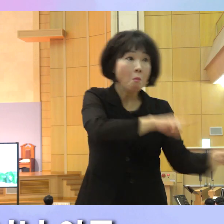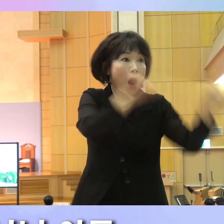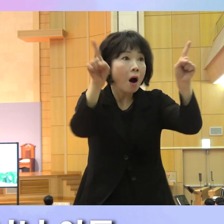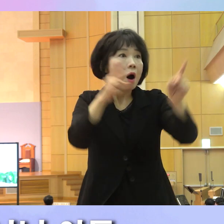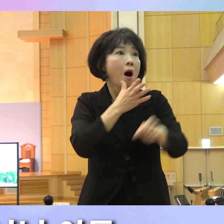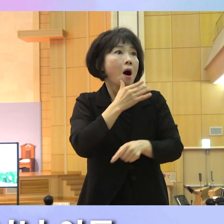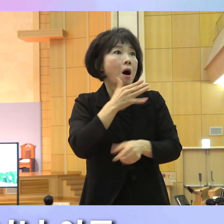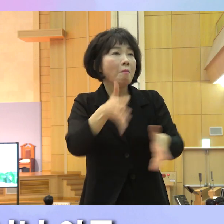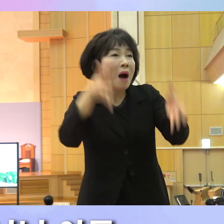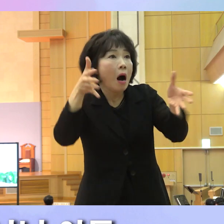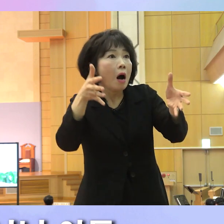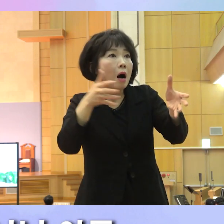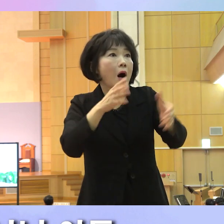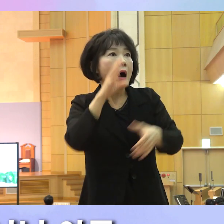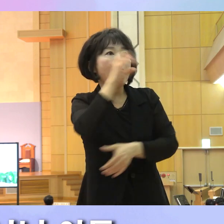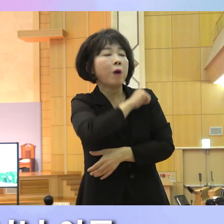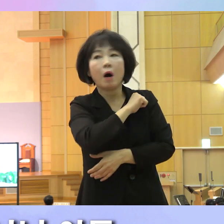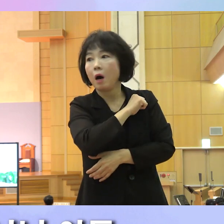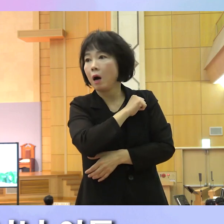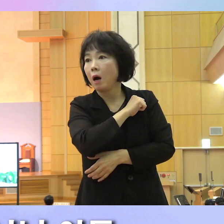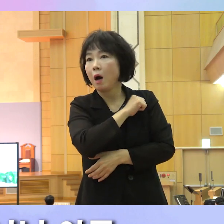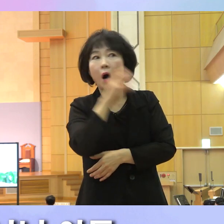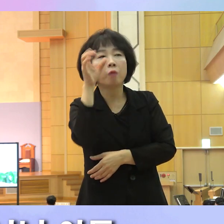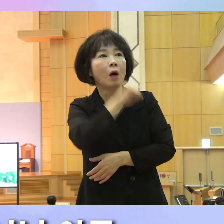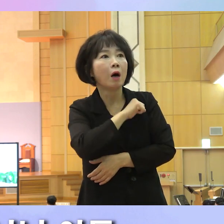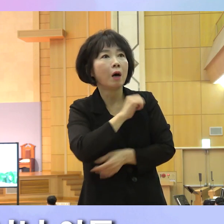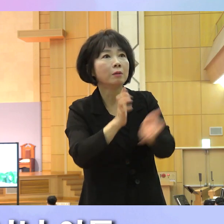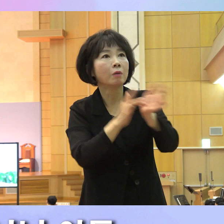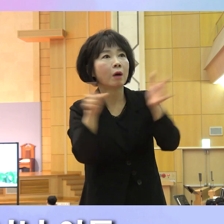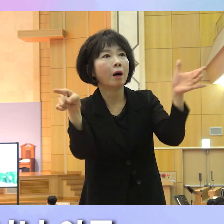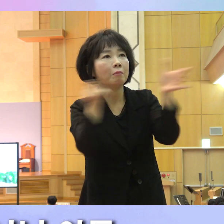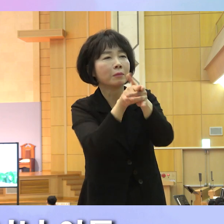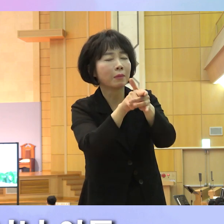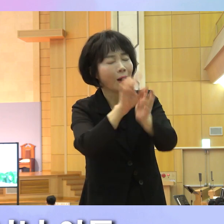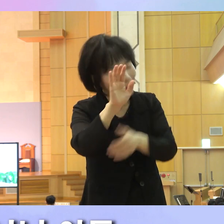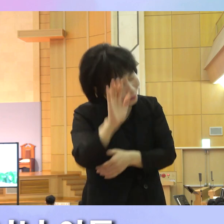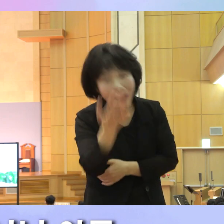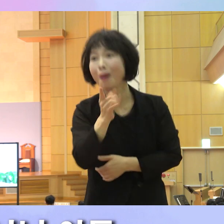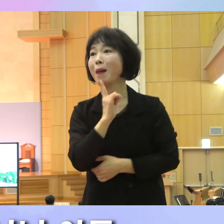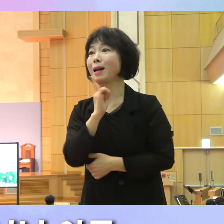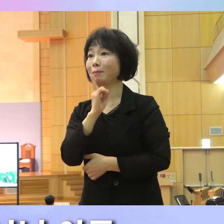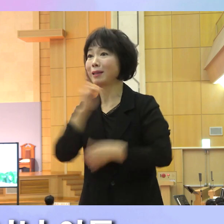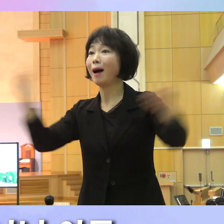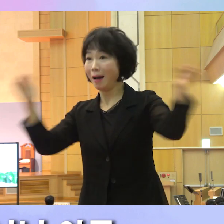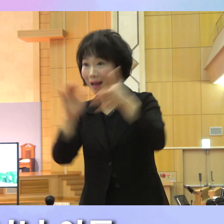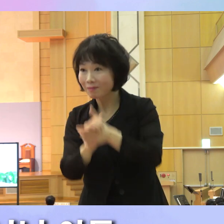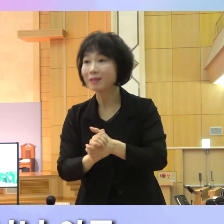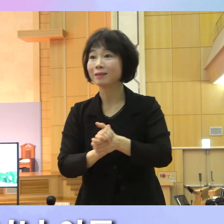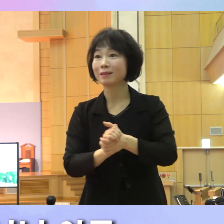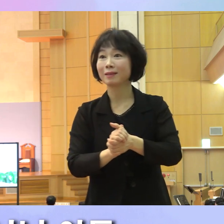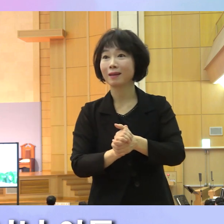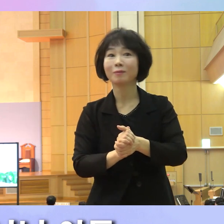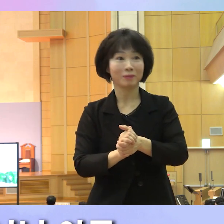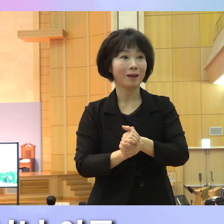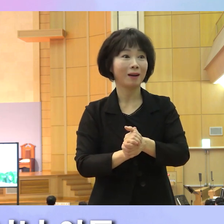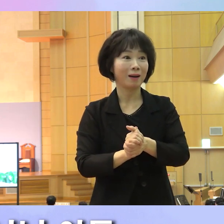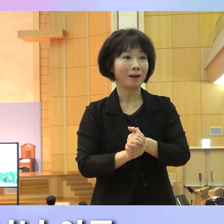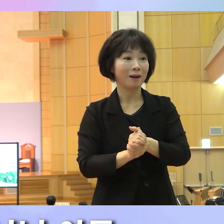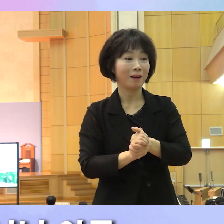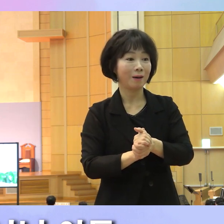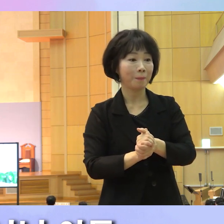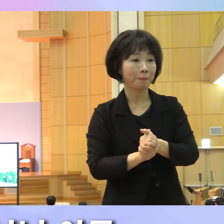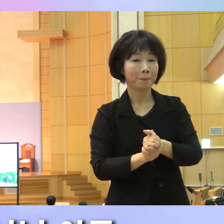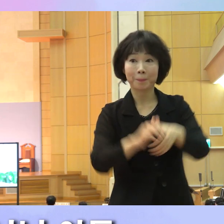믿었더라 하는 믿음하고 그 말씀을 깨닫지 못할 때에 믿었던 믿음하고는 차원이 다른 거예요.